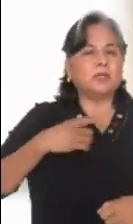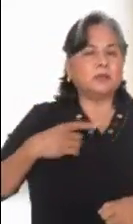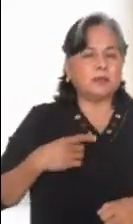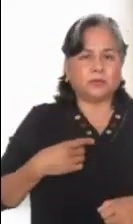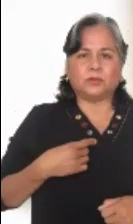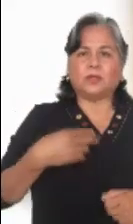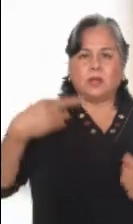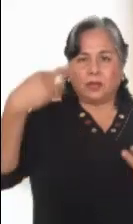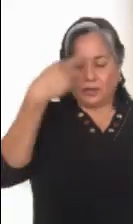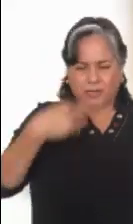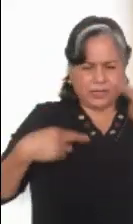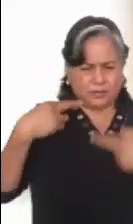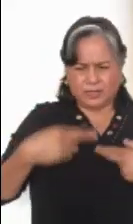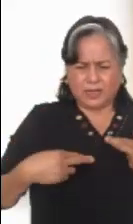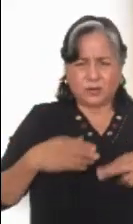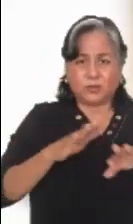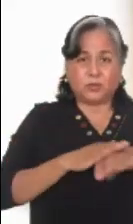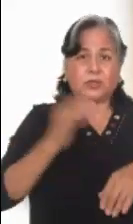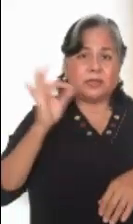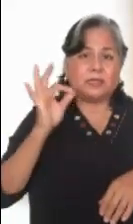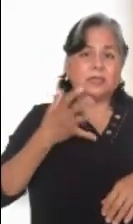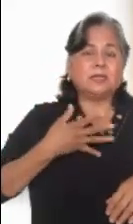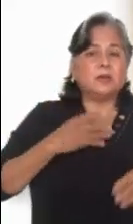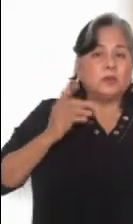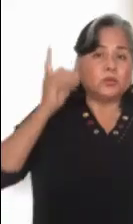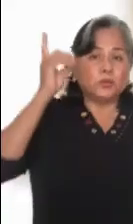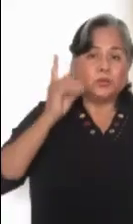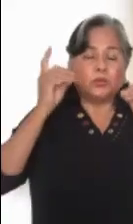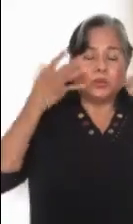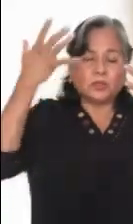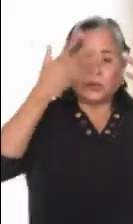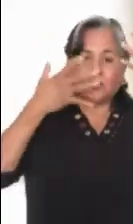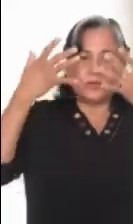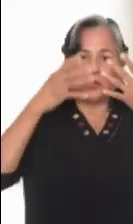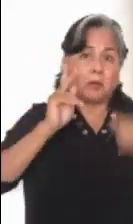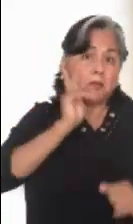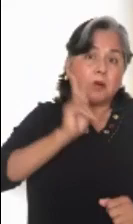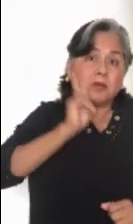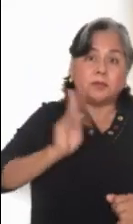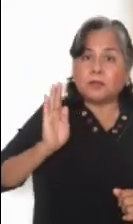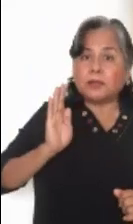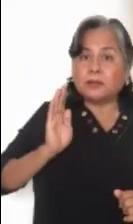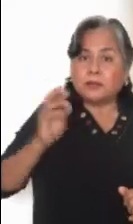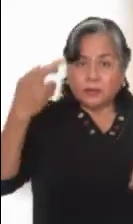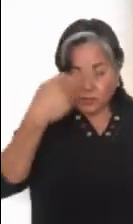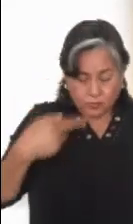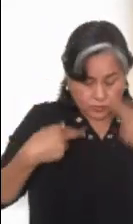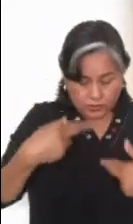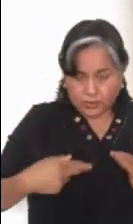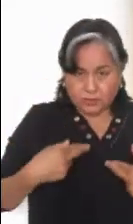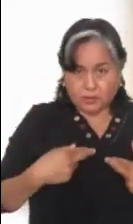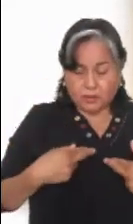definición, de desierto, de prueba. Necesitamos revisar si nuestras